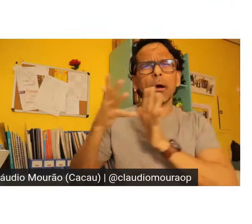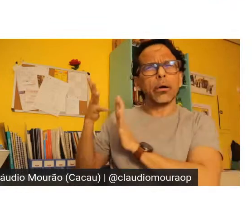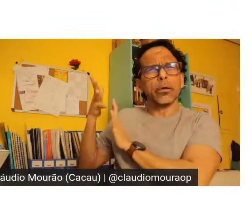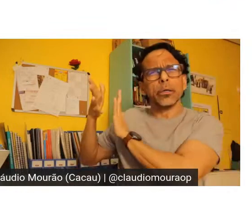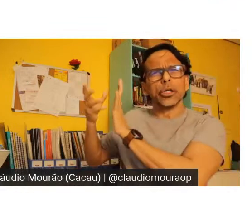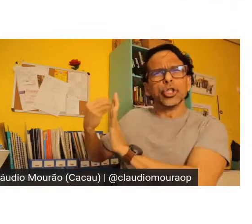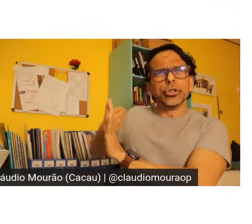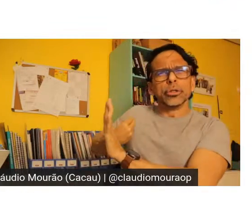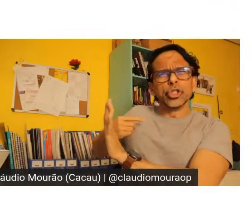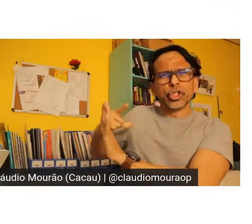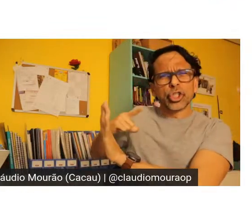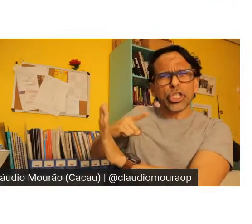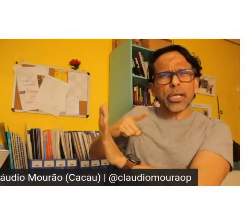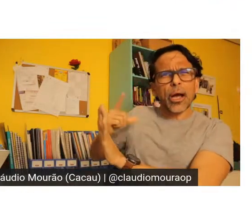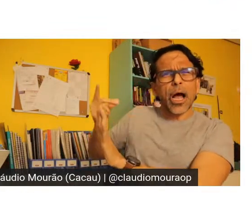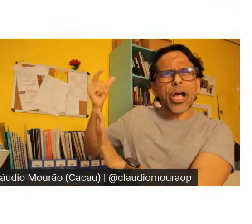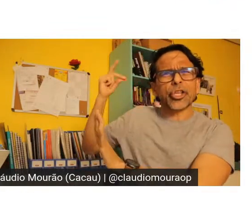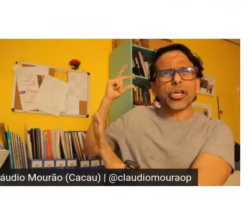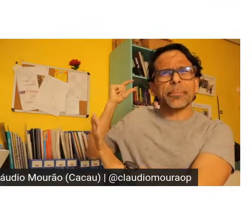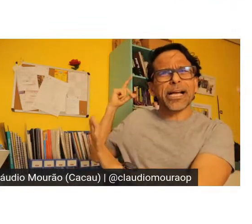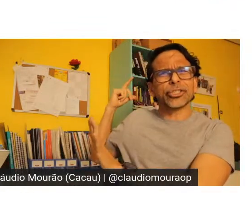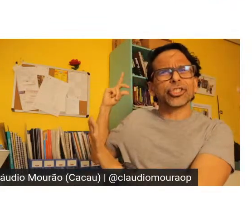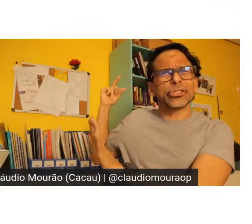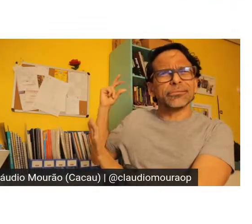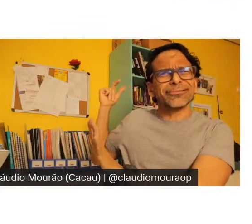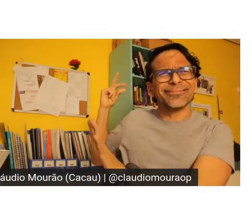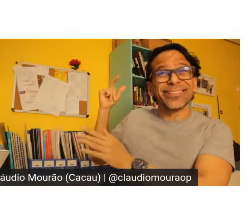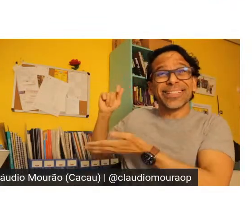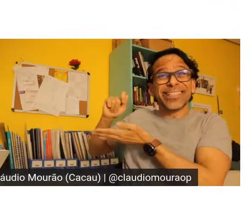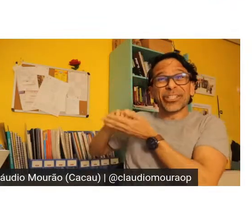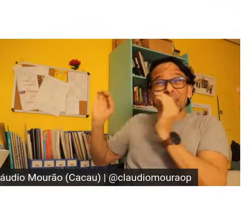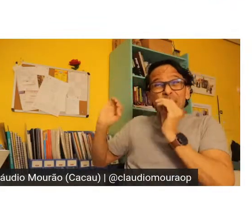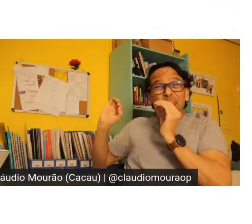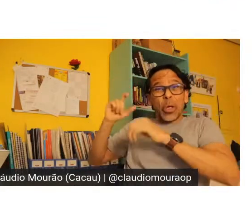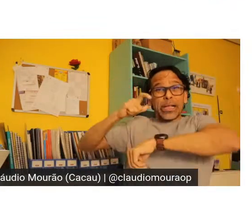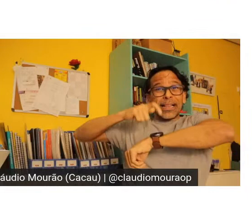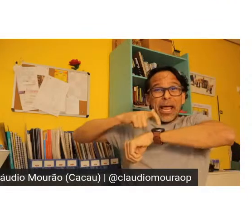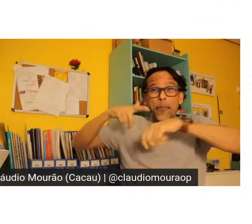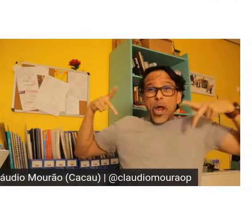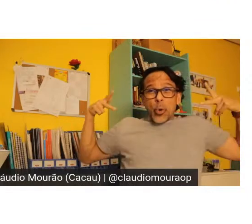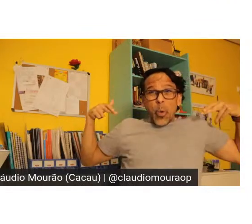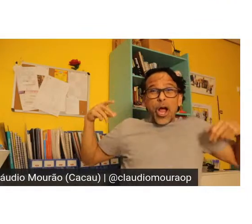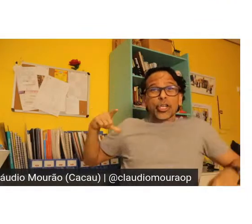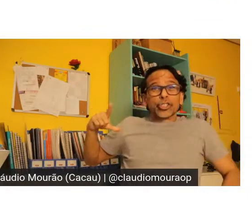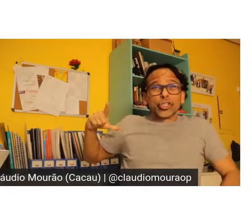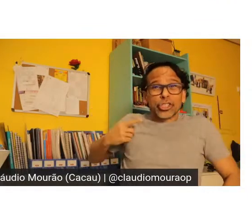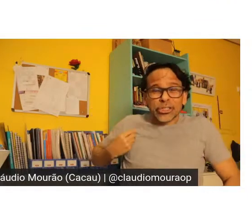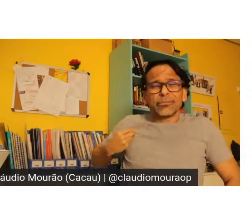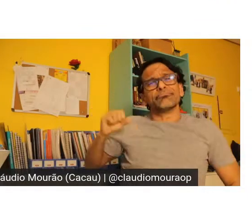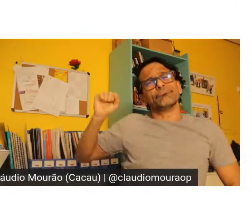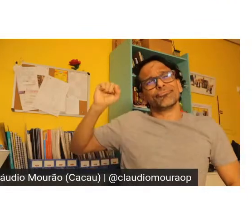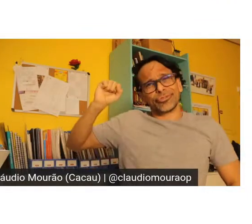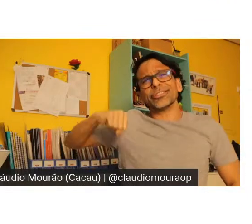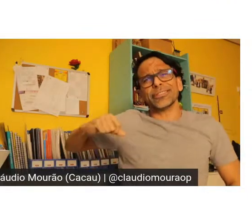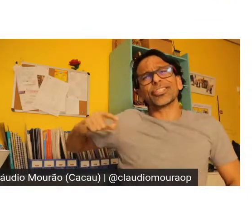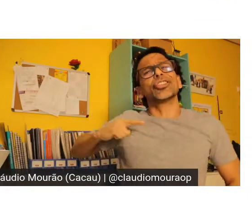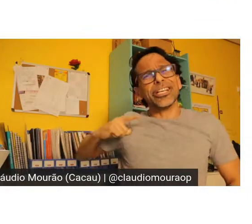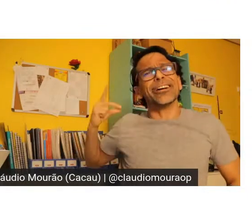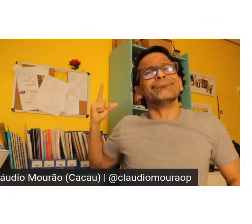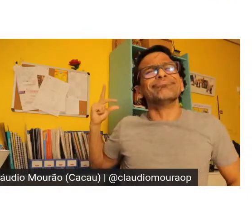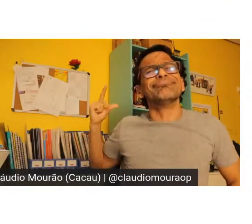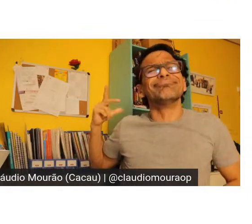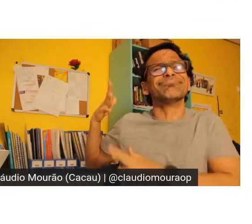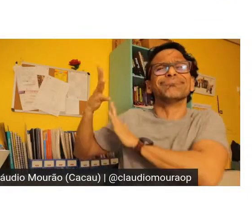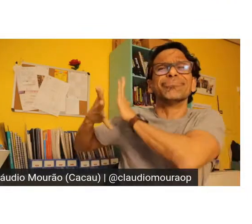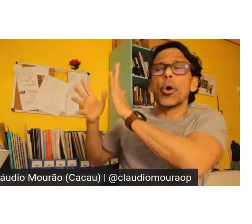faz parte da tradição de povos é por exemplo povos africanos enfim é para o bastante antigo aqui na época